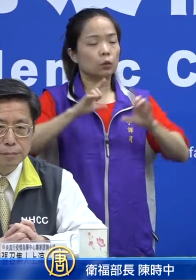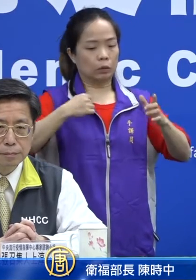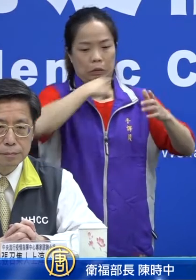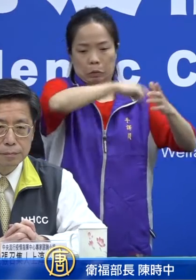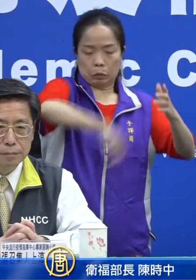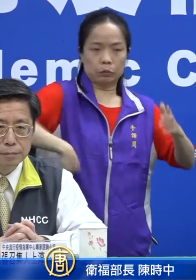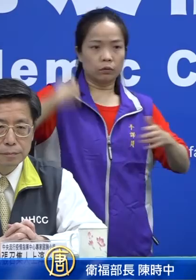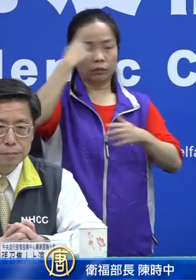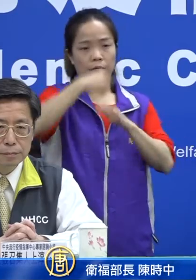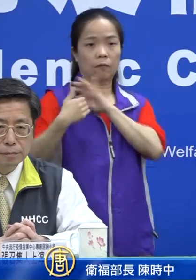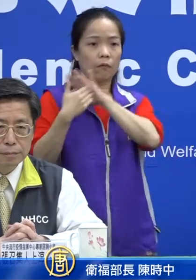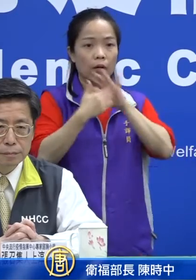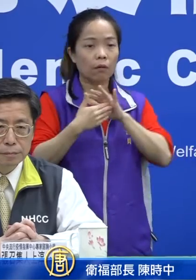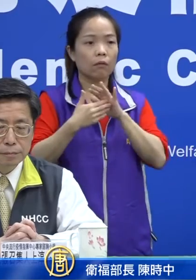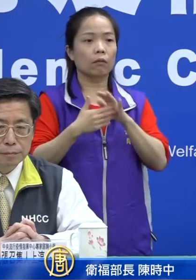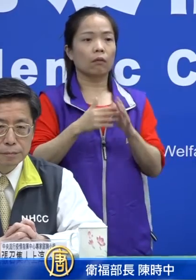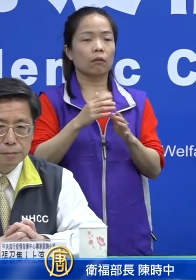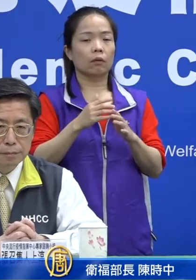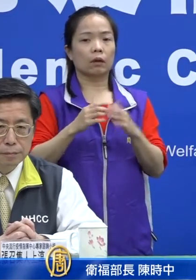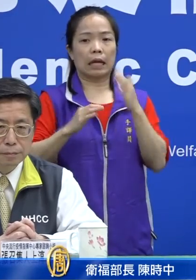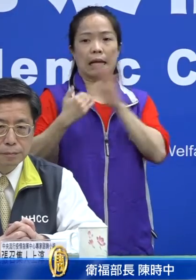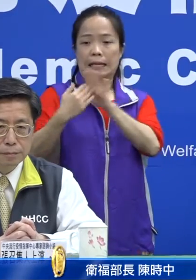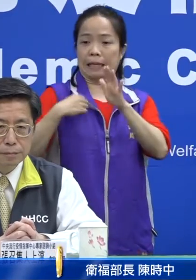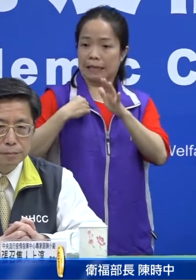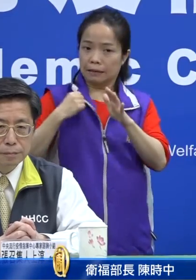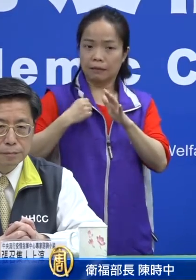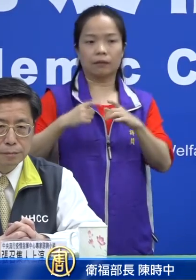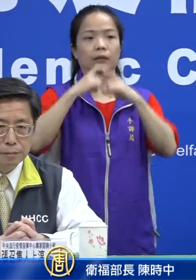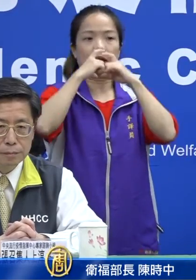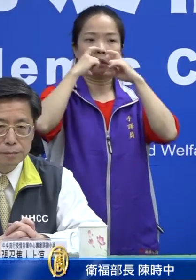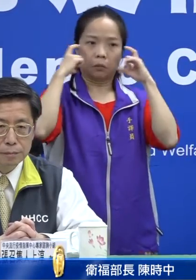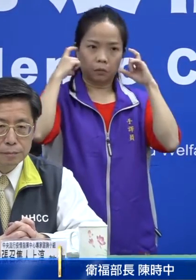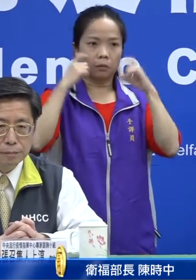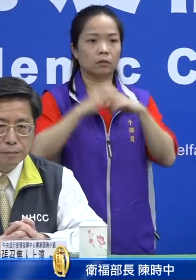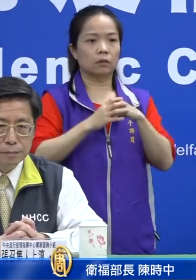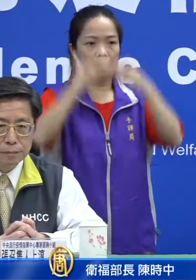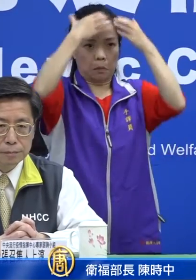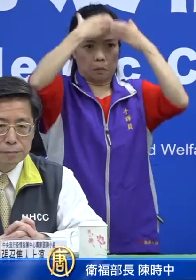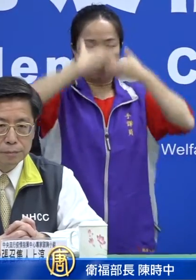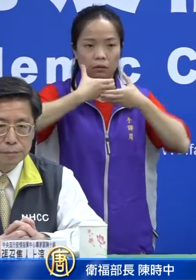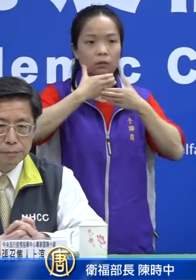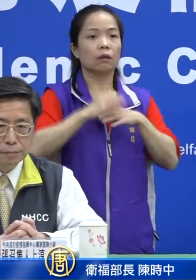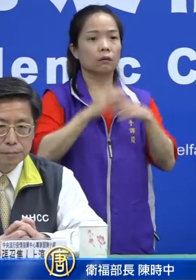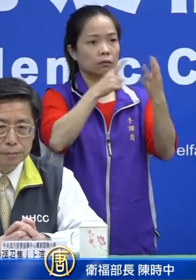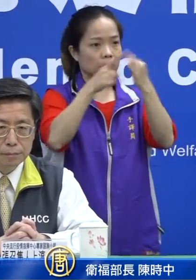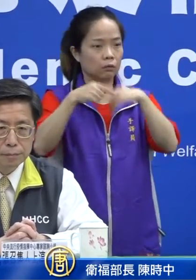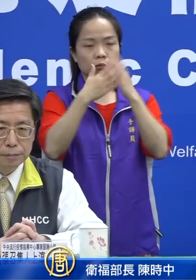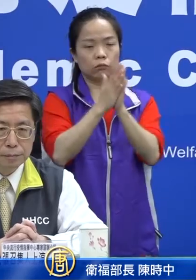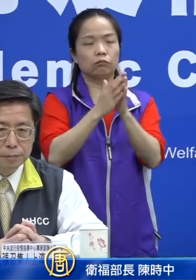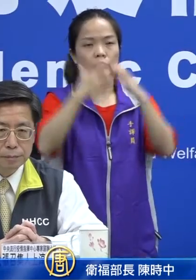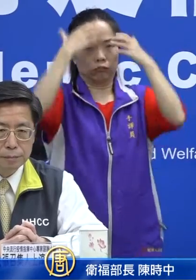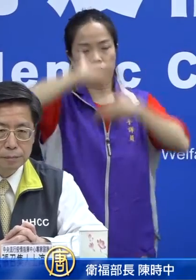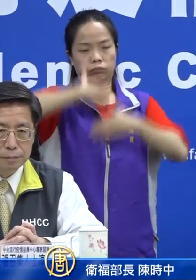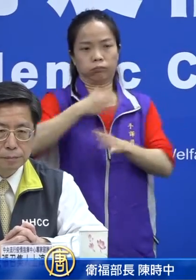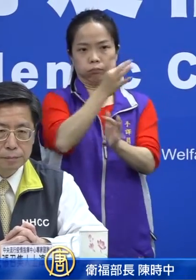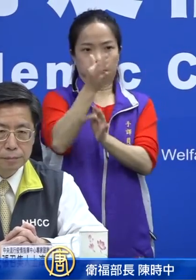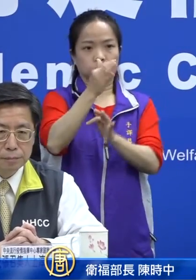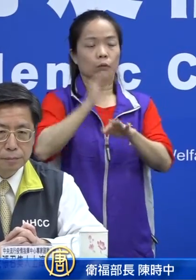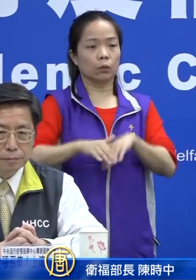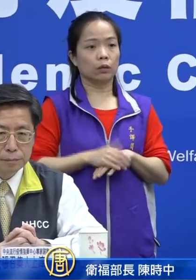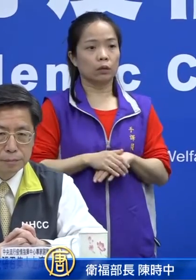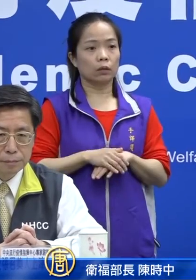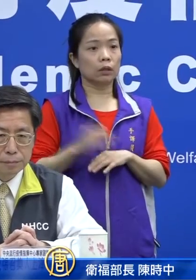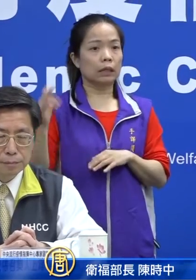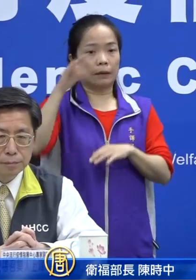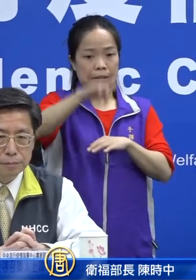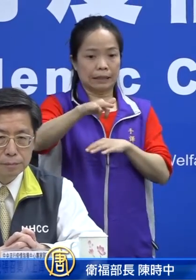护，当然是我们的隔离衣跟我们的这个口罩、面罩，都会来戴。好，那到了机场之